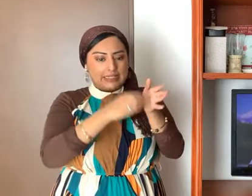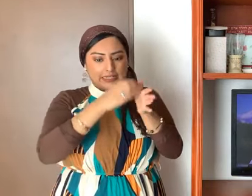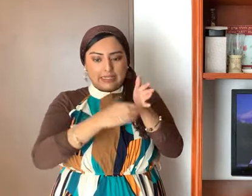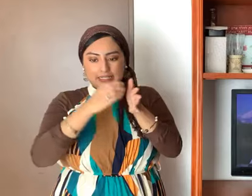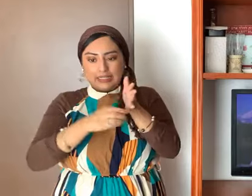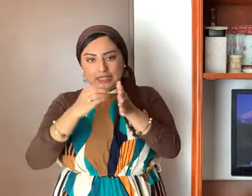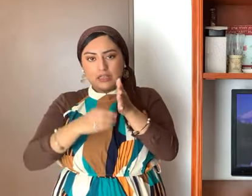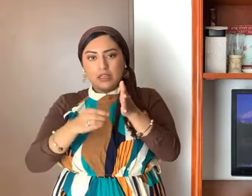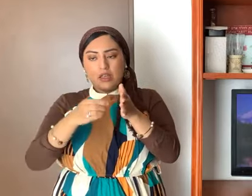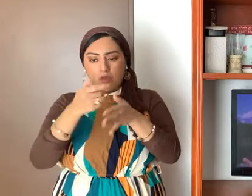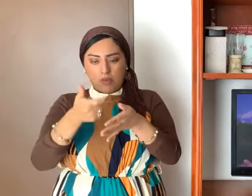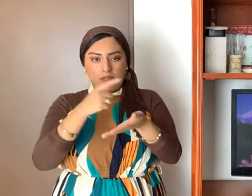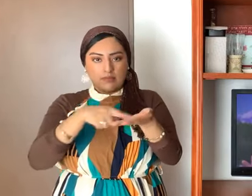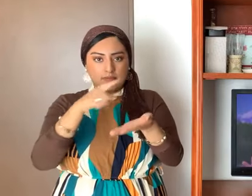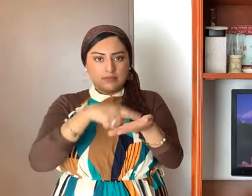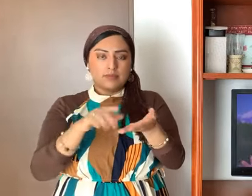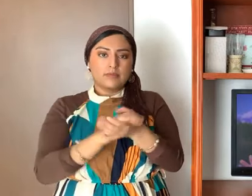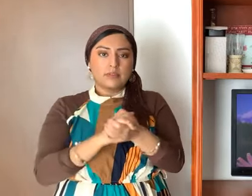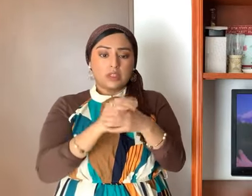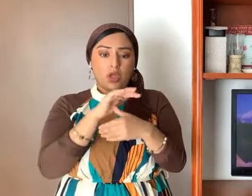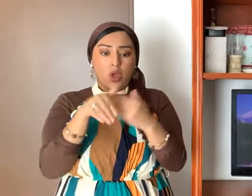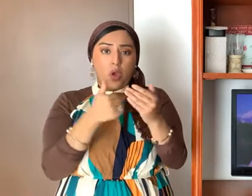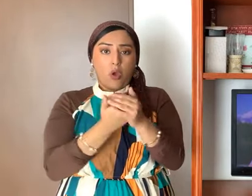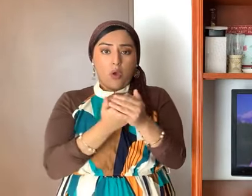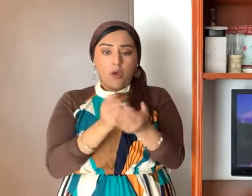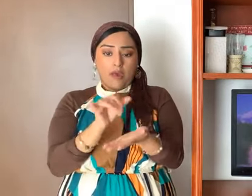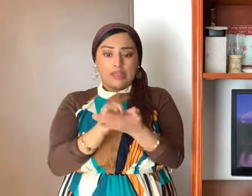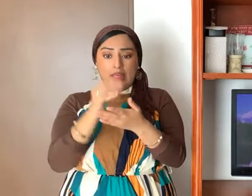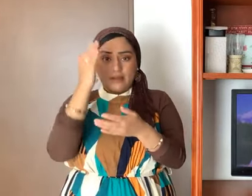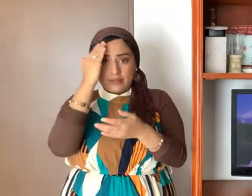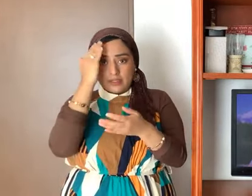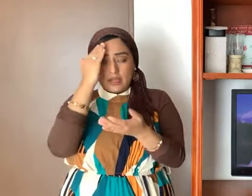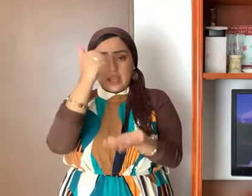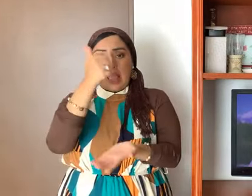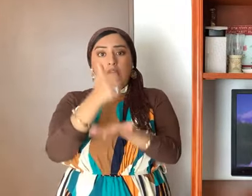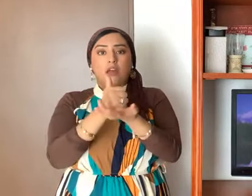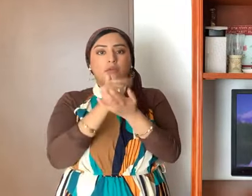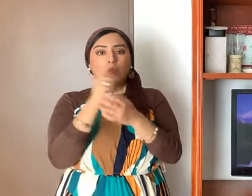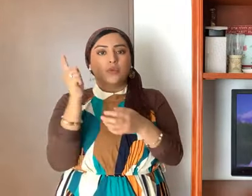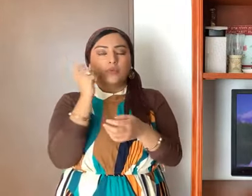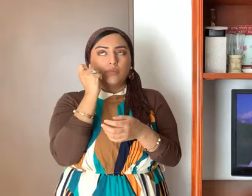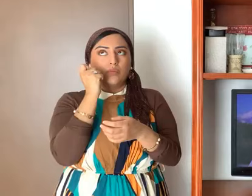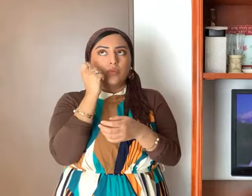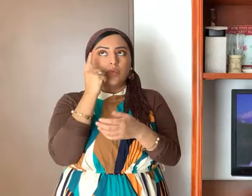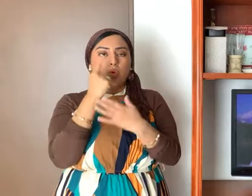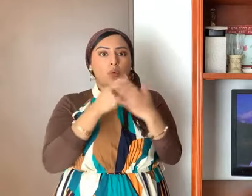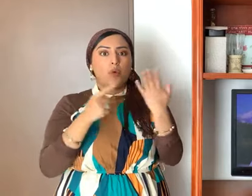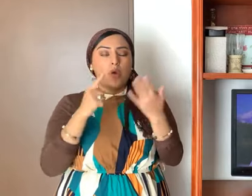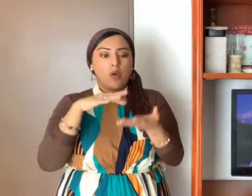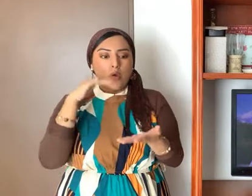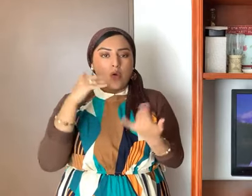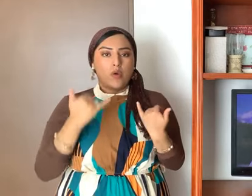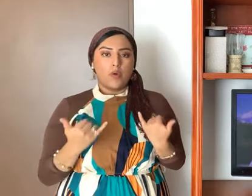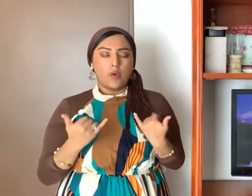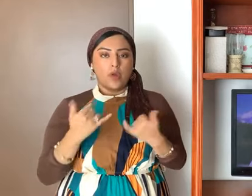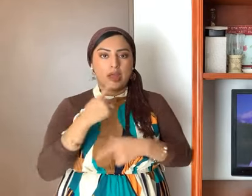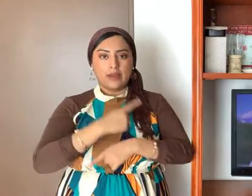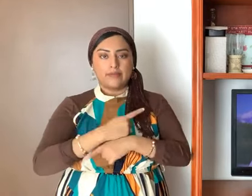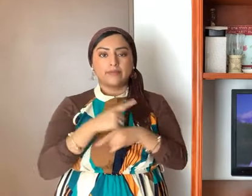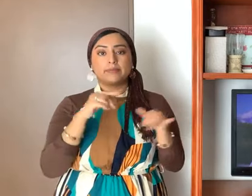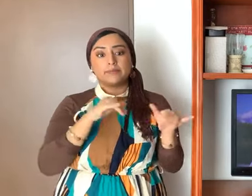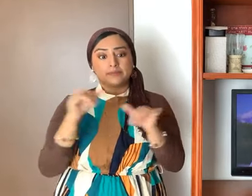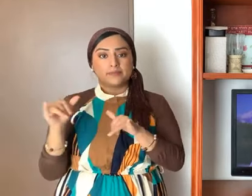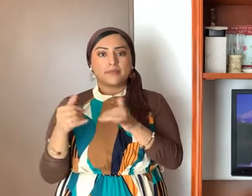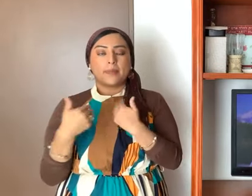por capítulo, búsquenlos. Todo ese conocimiento les va a ayudar a comprender lo que vamos a estudiar hoy, ¿sí?